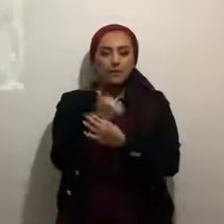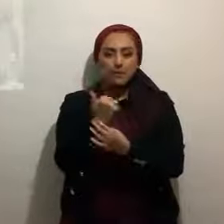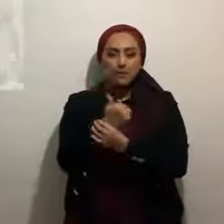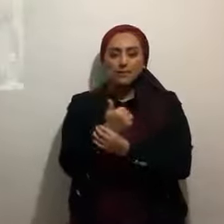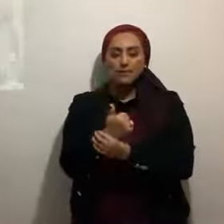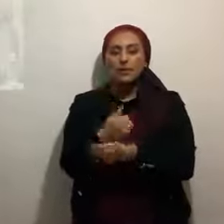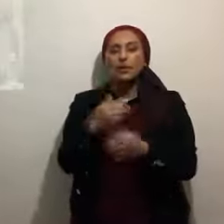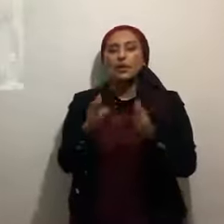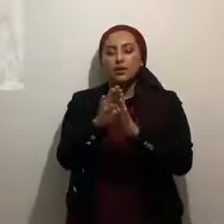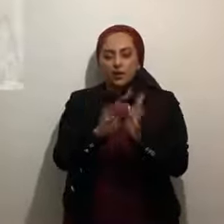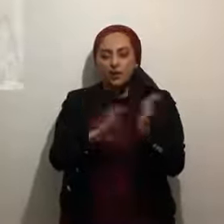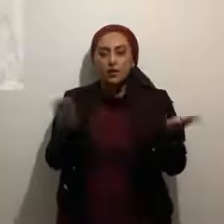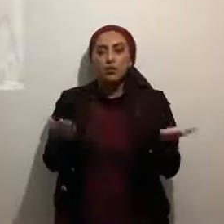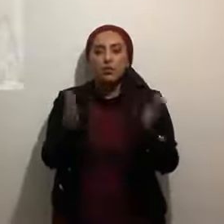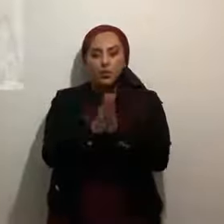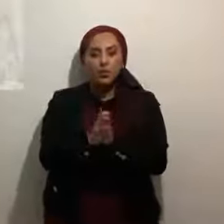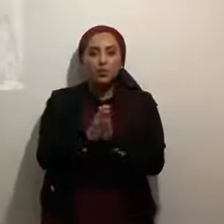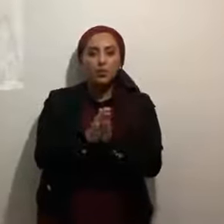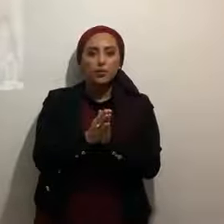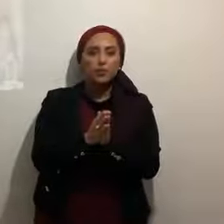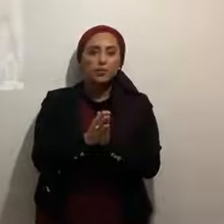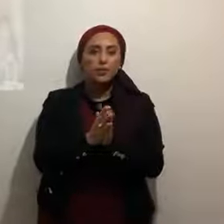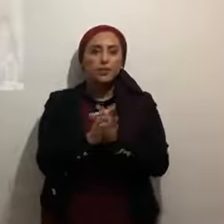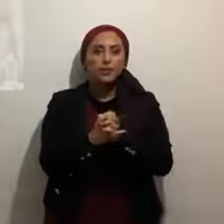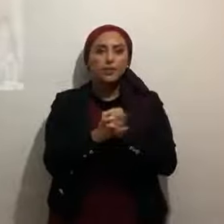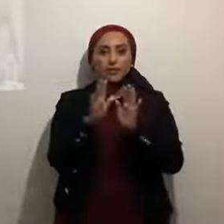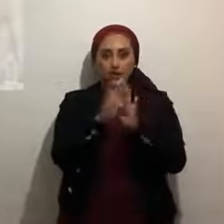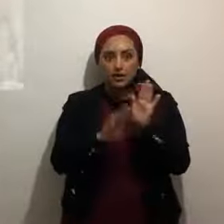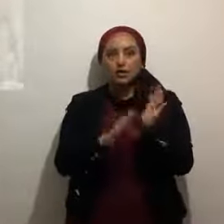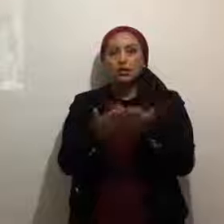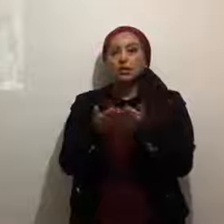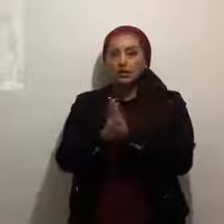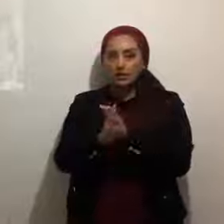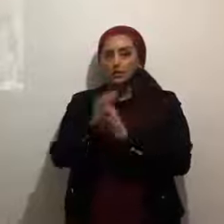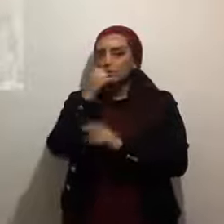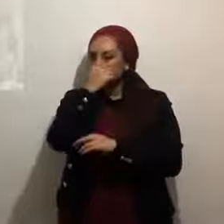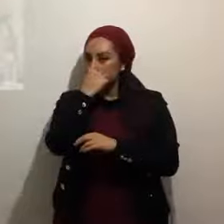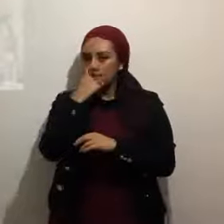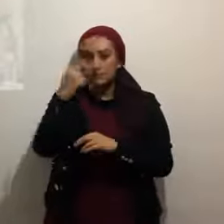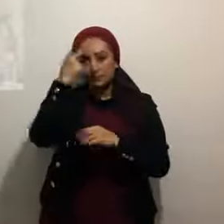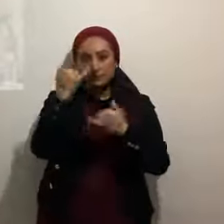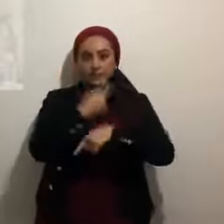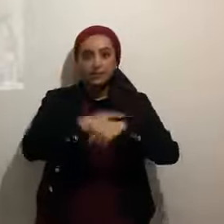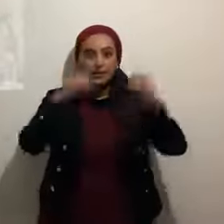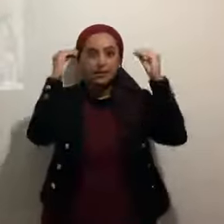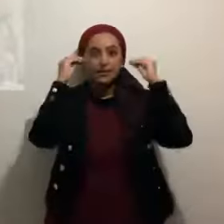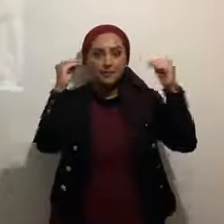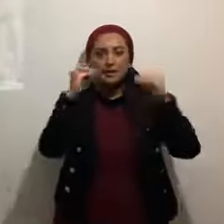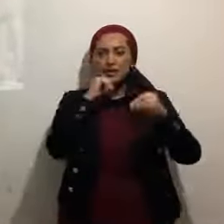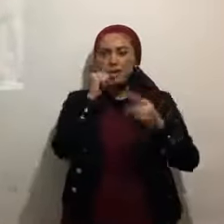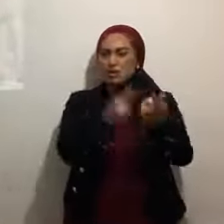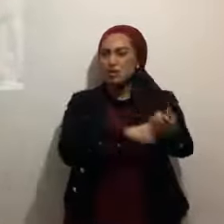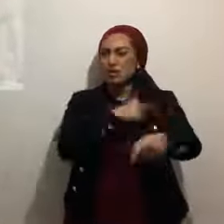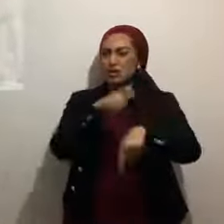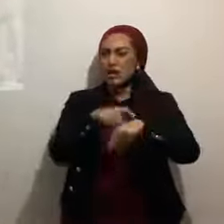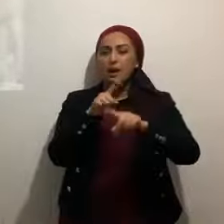Dejen sus apuntes, dejen su Biblia, su Tanaj. Creo que la meditación no duró mucho, pero está más clara que el